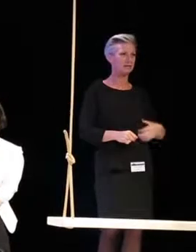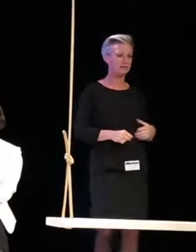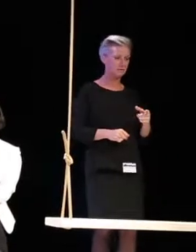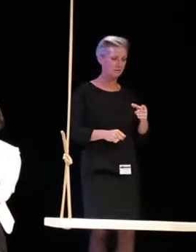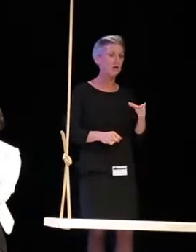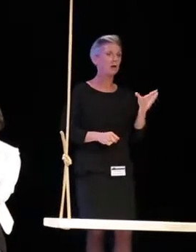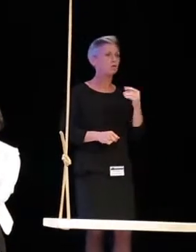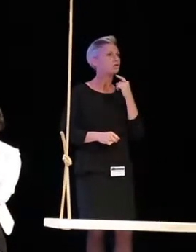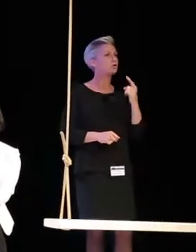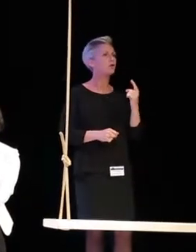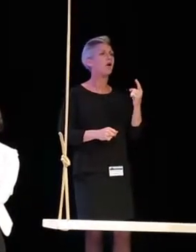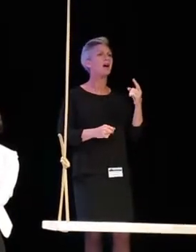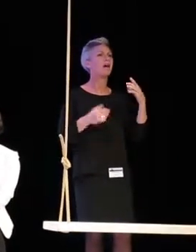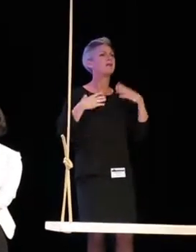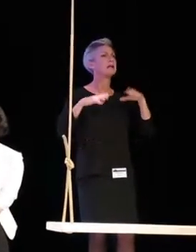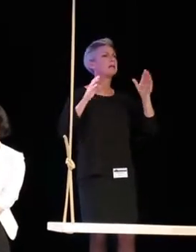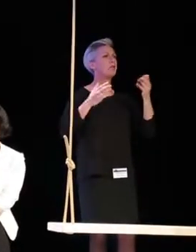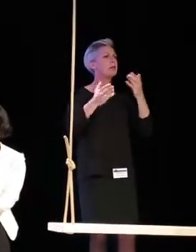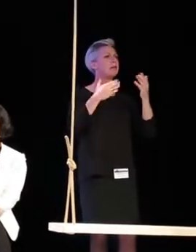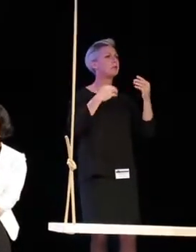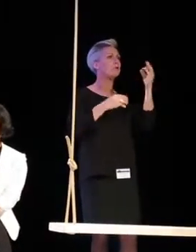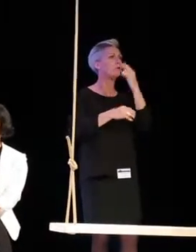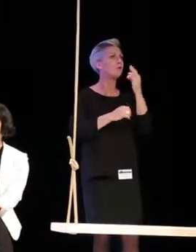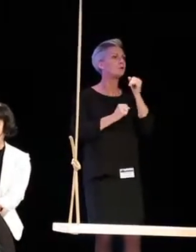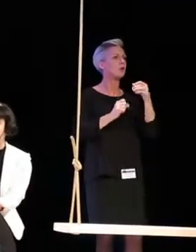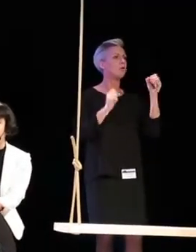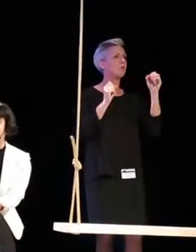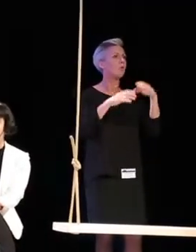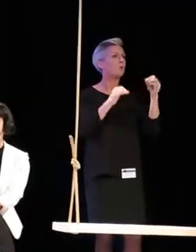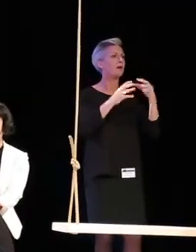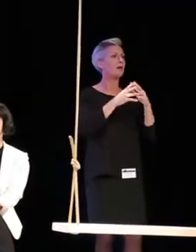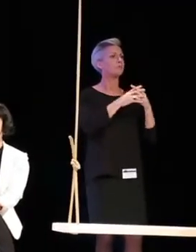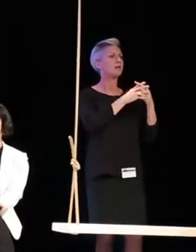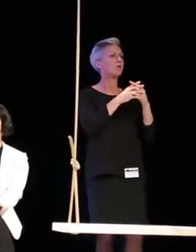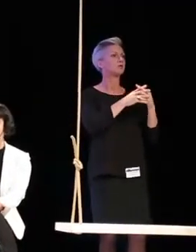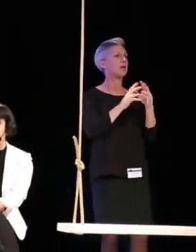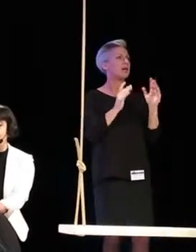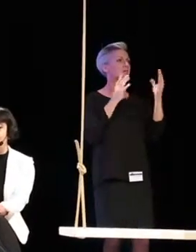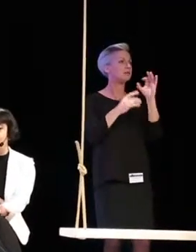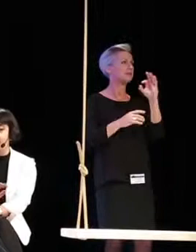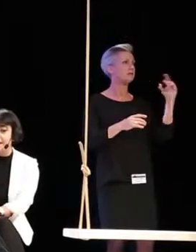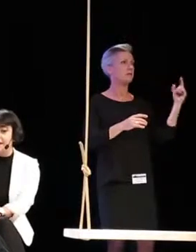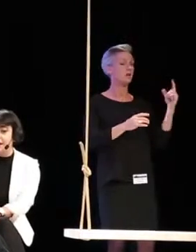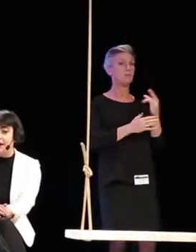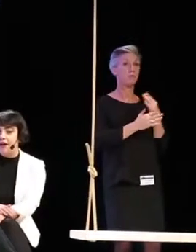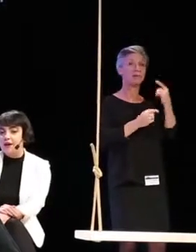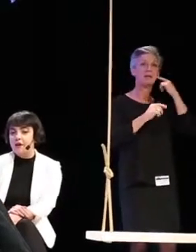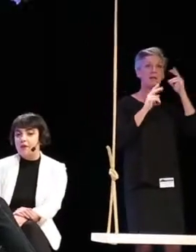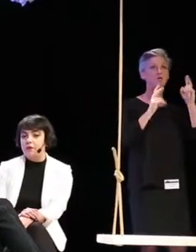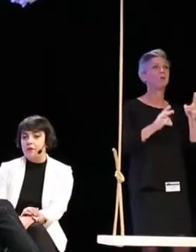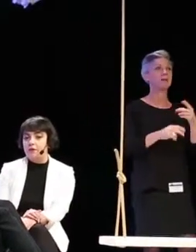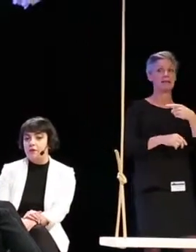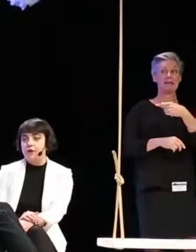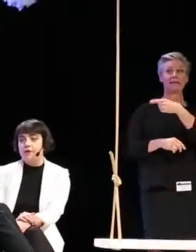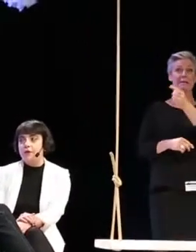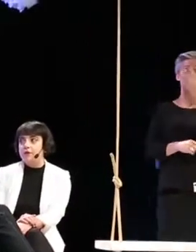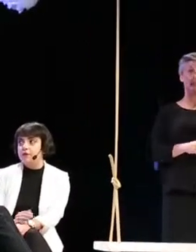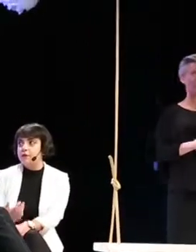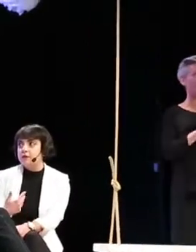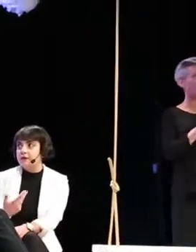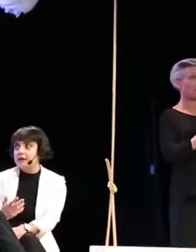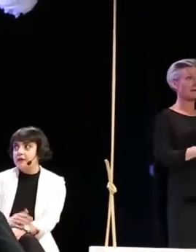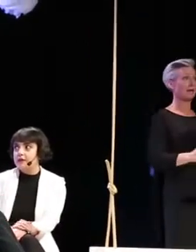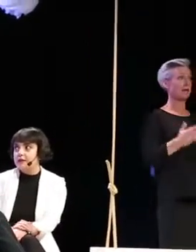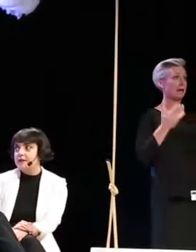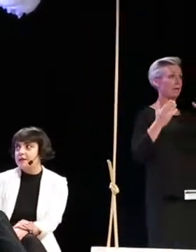klimatfrågan skulle stå i vägen för den amerikanska livsstilen. Alltså det är lite så att folk tänker så här, ja, men ni kan ju ägna er åt klimatfrågan, men